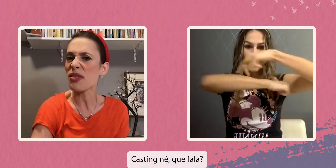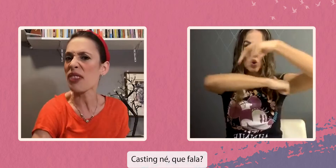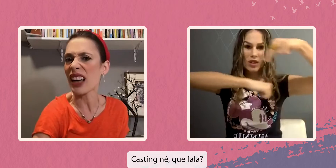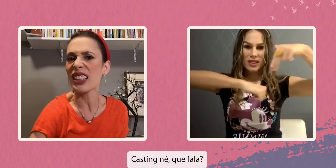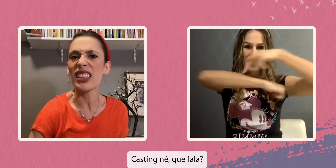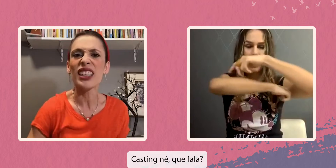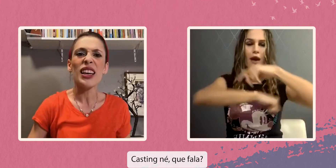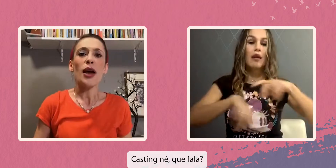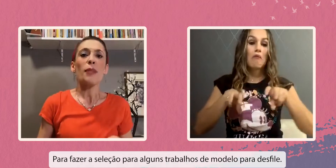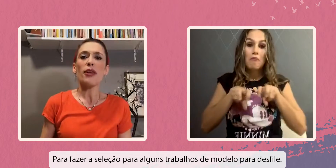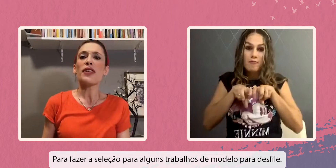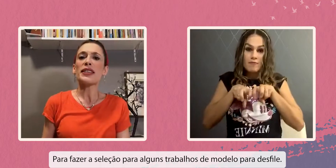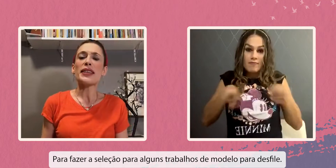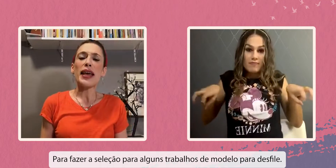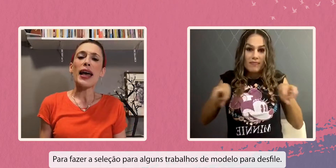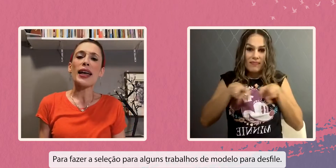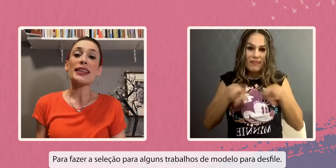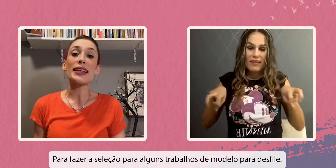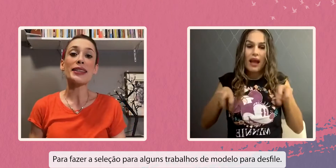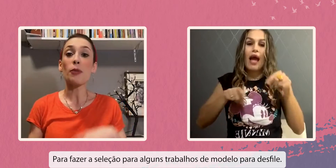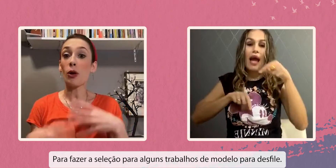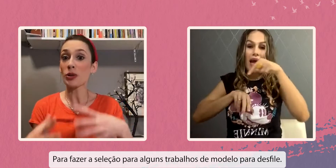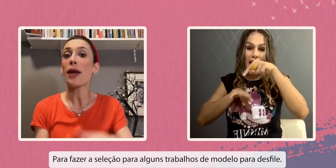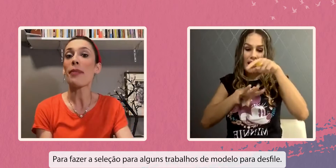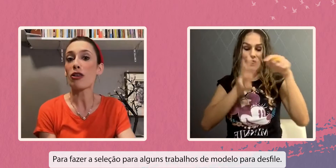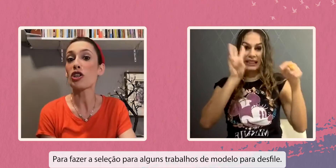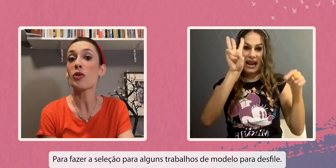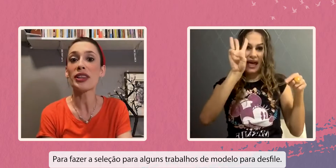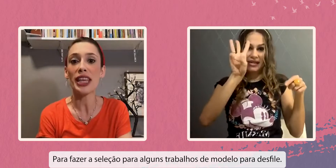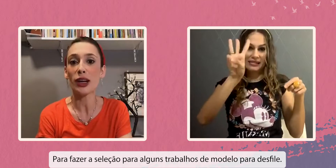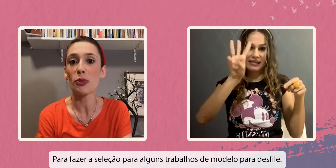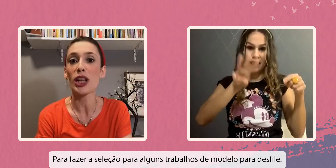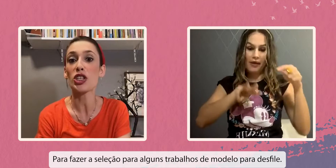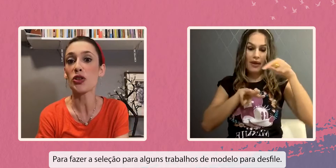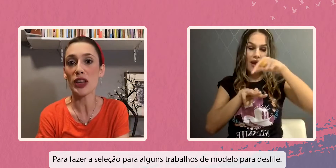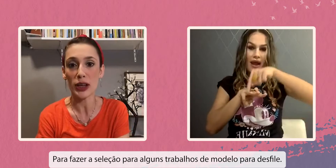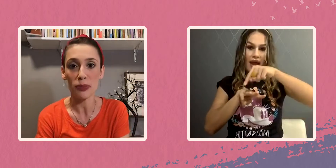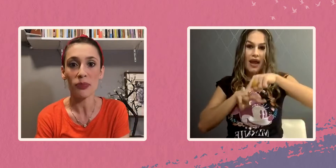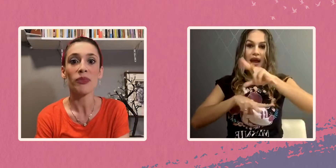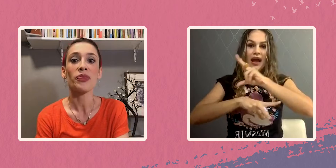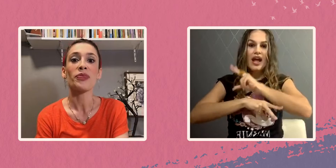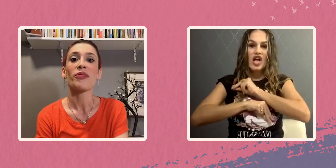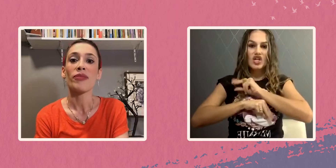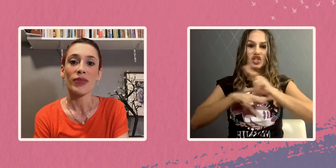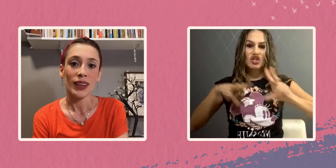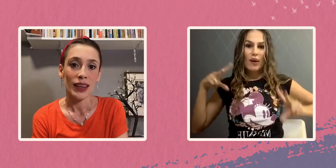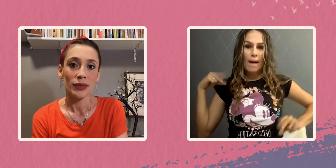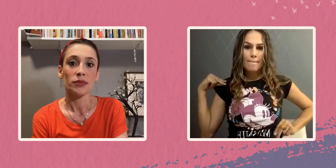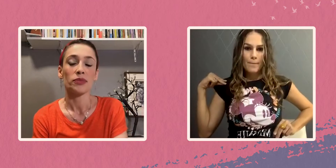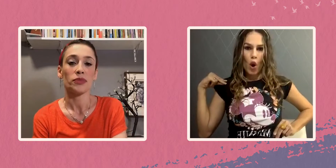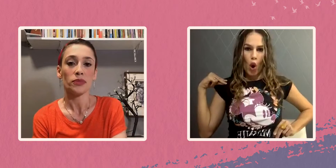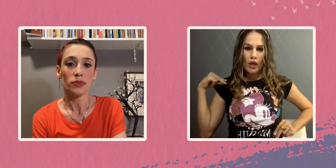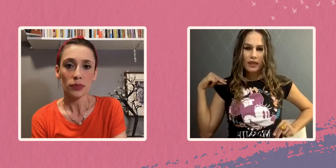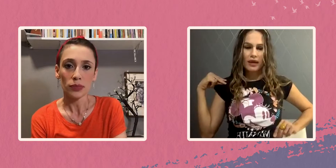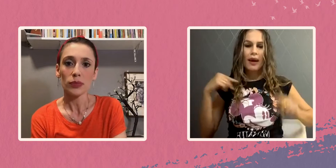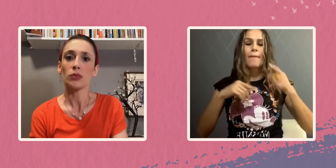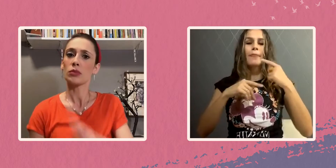né? Para fazer a seleção do modelo para ele.